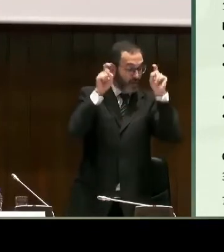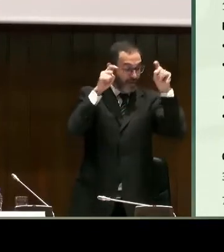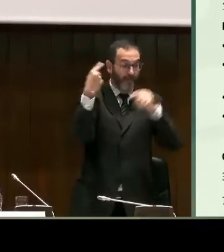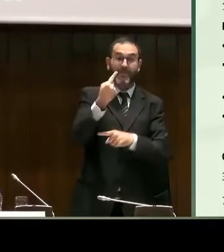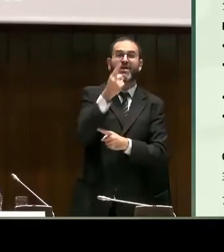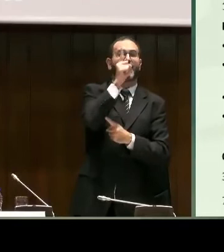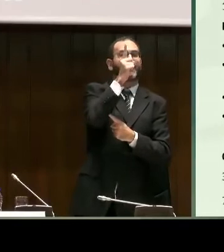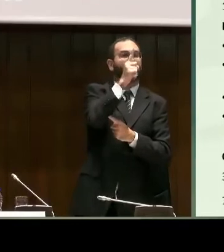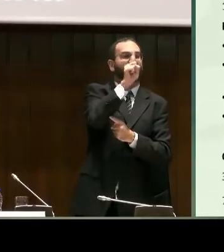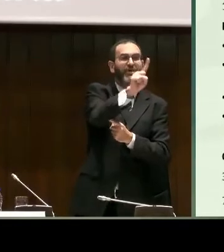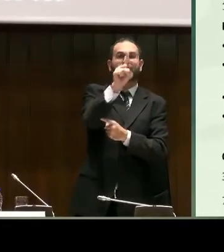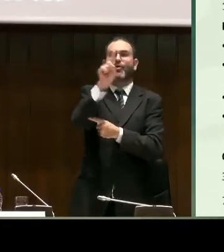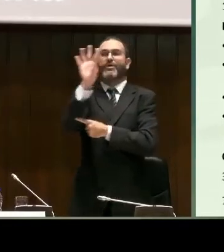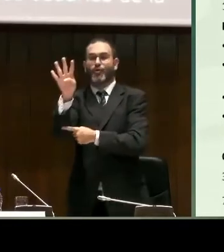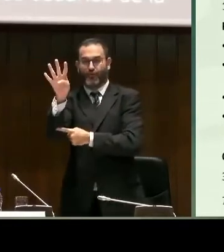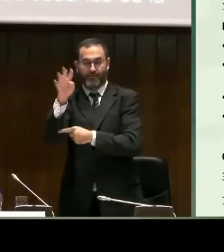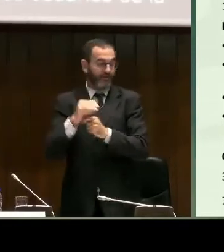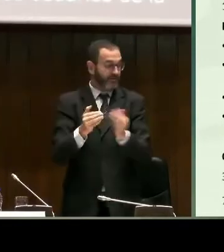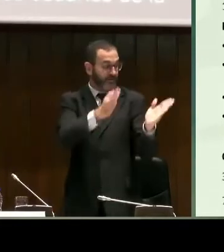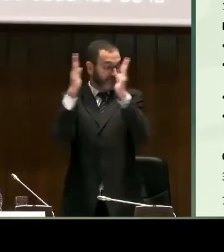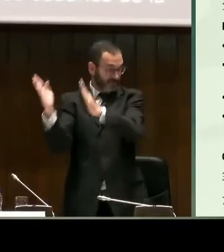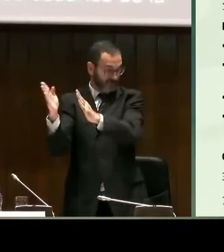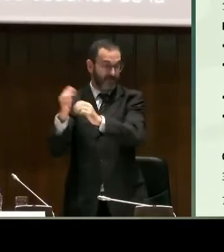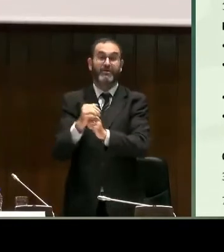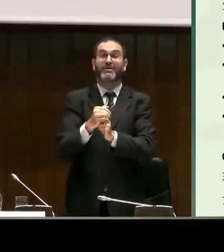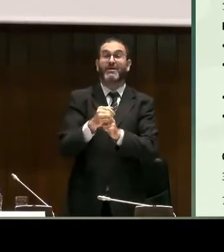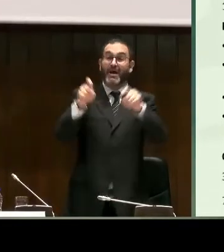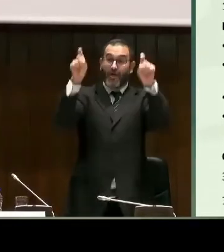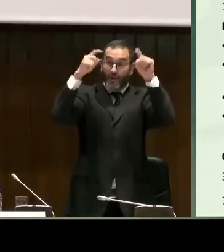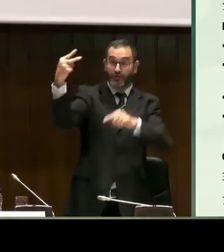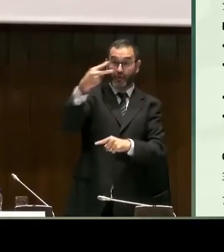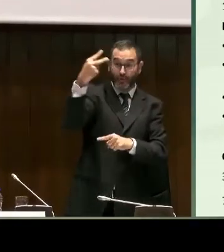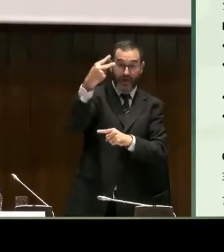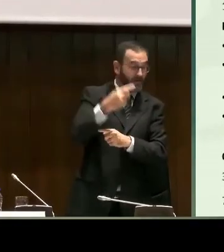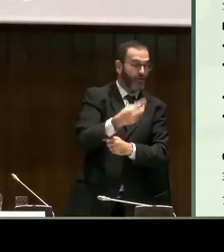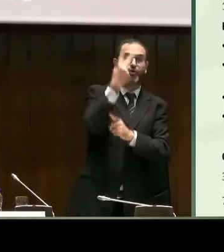remonta al año 2015 y recoge el número de 114